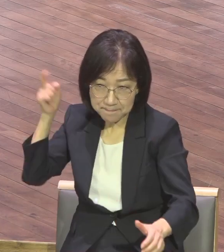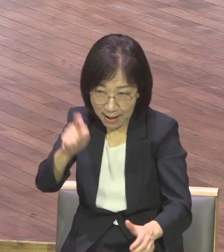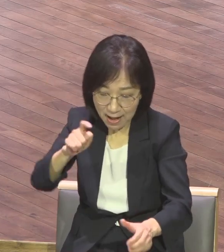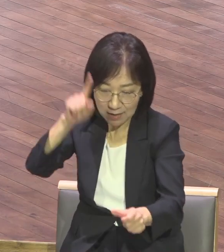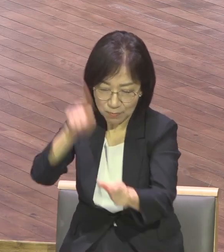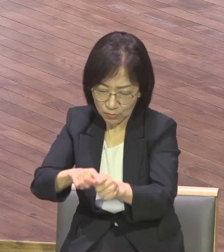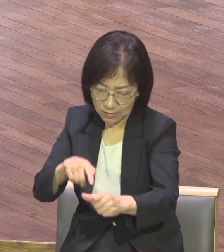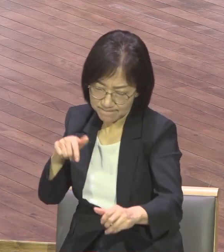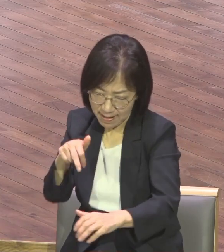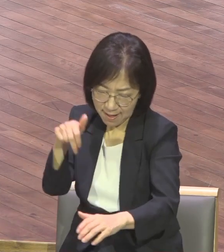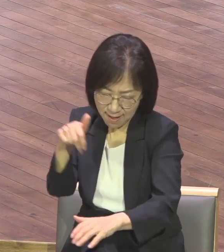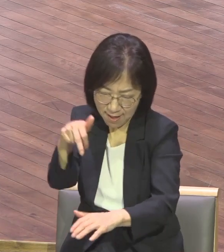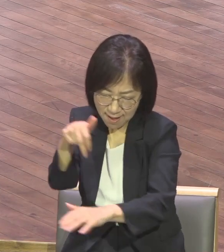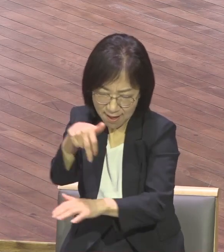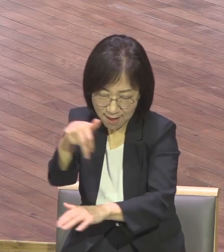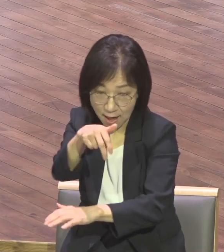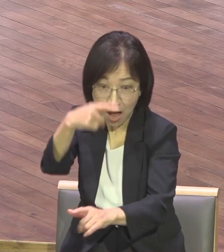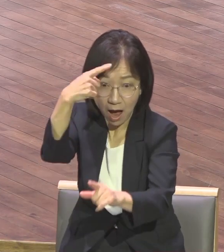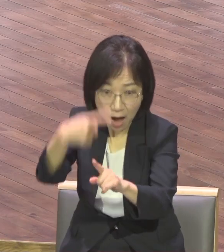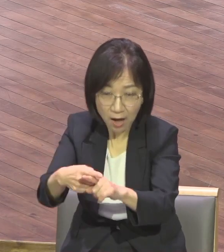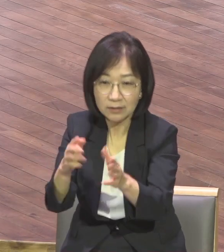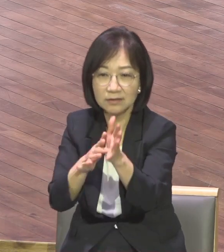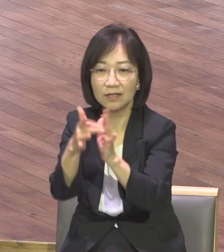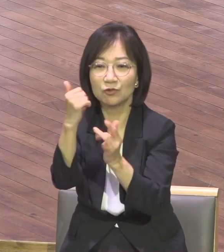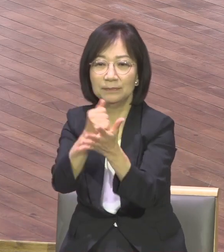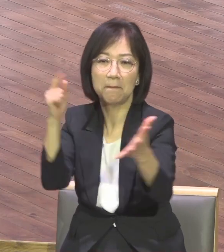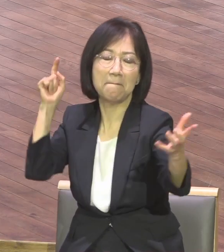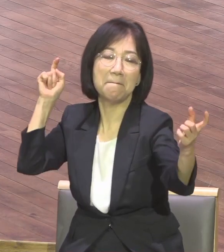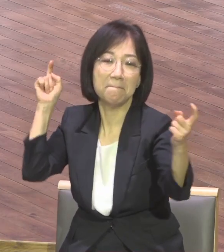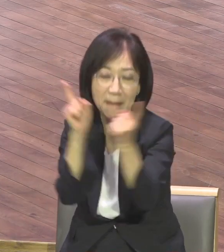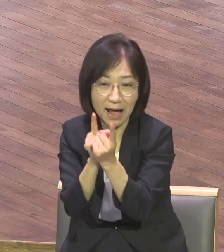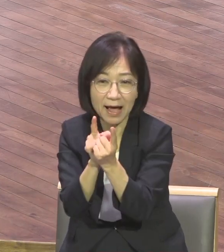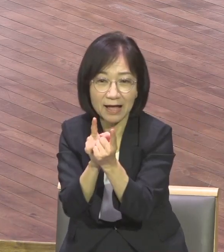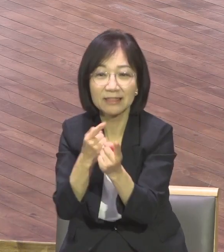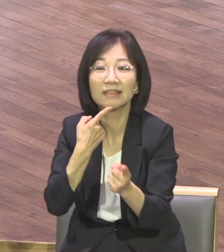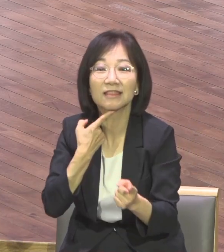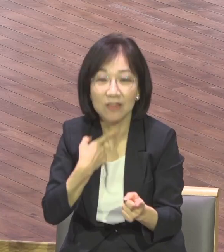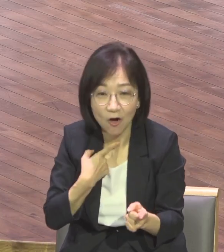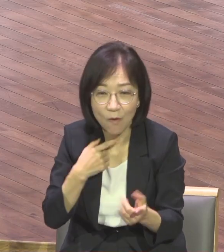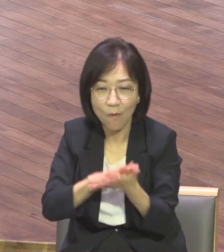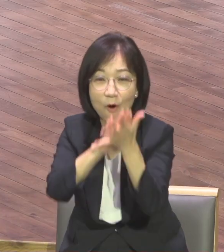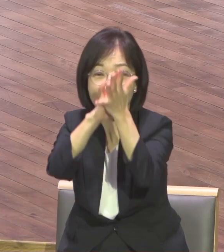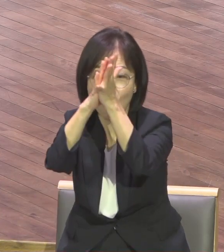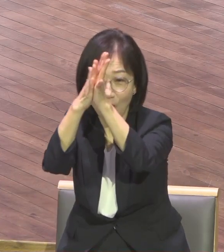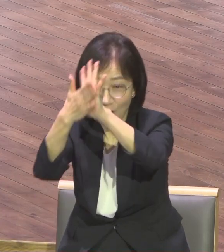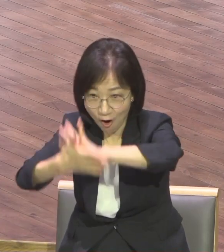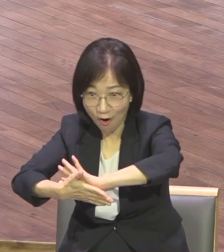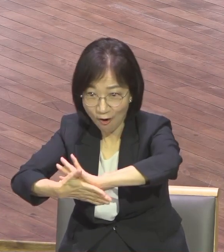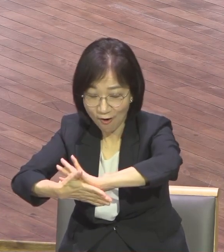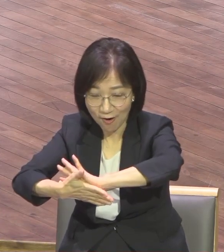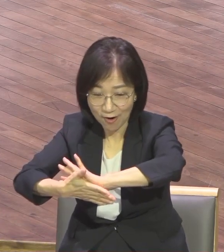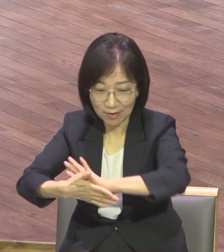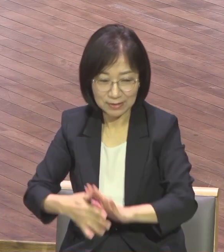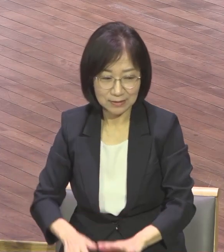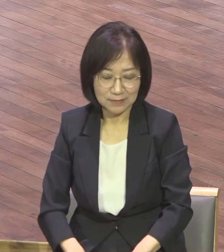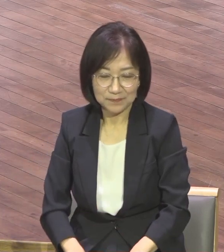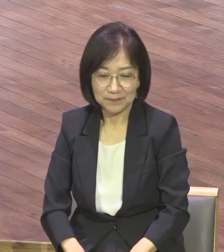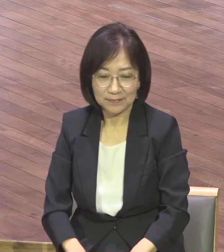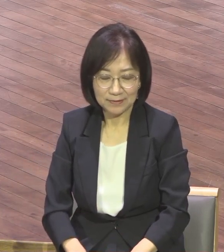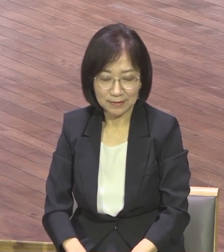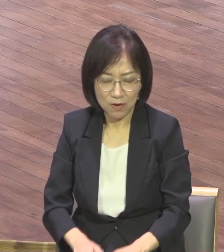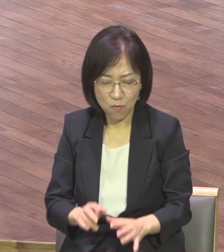부활하신 예수님을 극적으로 그렇게 만나게 됨으로써 변화가 일어났습니다. 이 회심